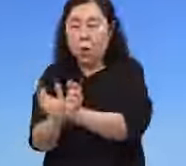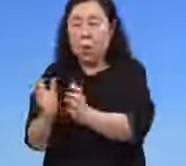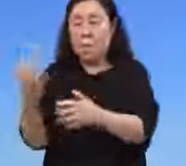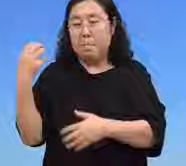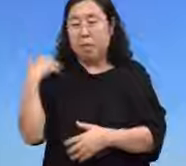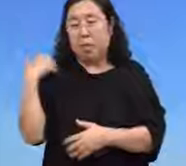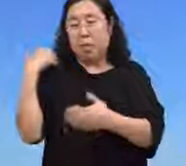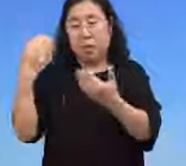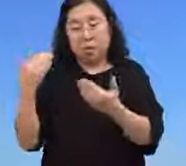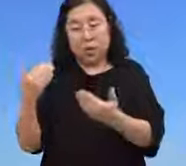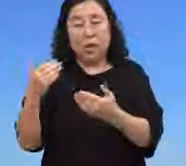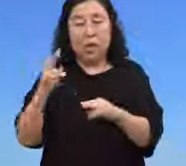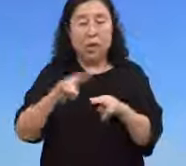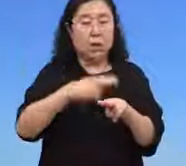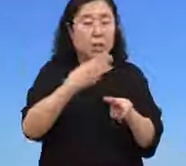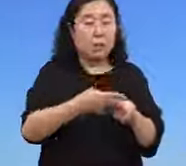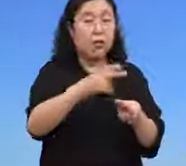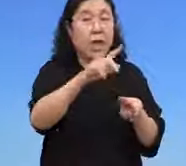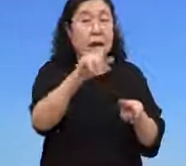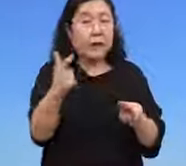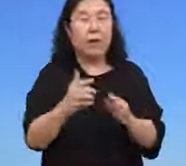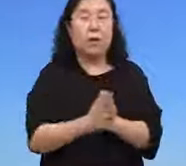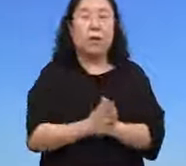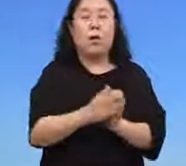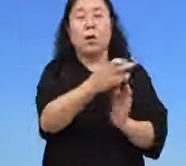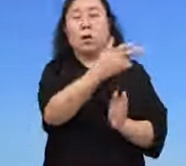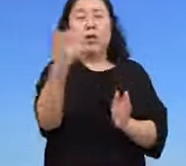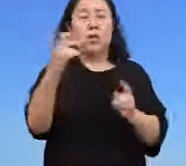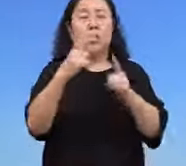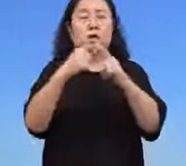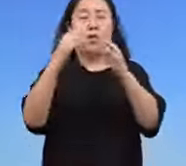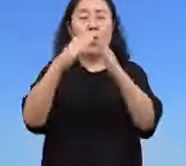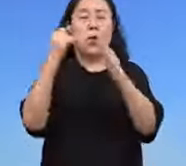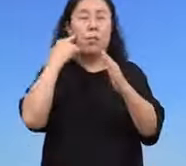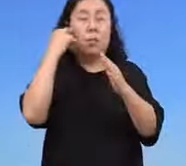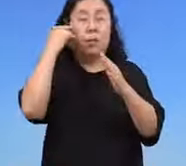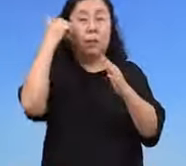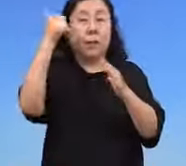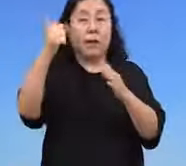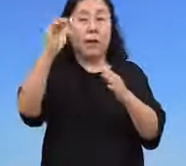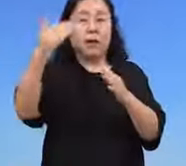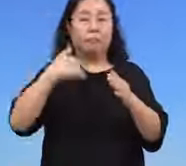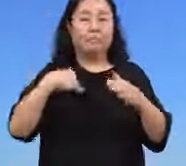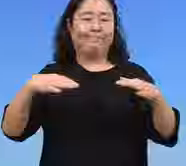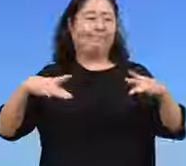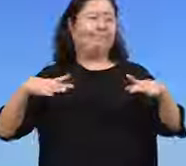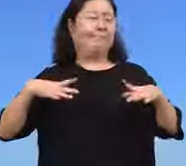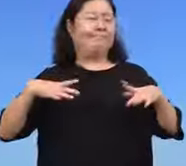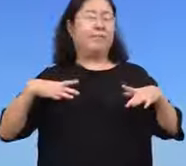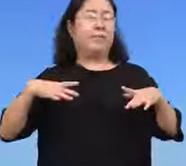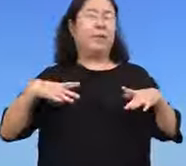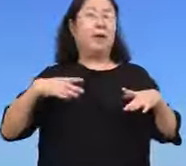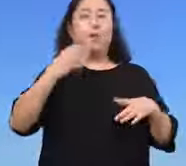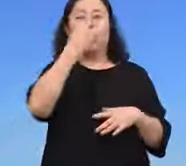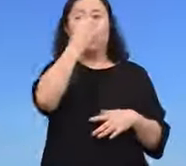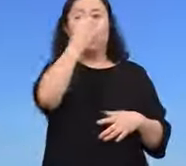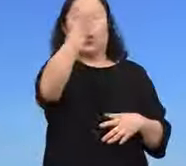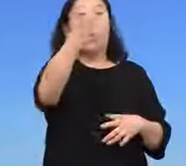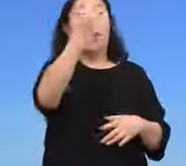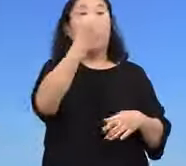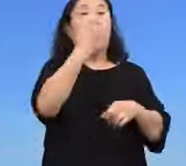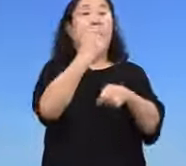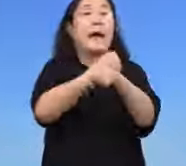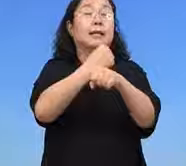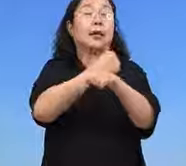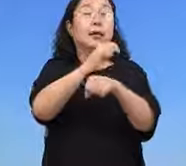이게 특혜가 아니고, 큰 교회 목사 돼서 과시하고 거들먹거리고 나 대형교회 목사 됐다고